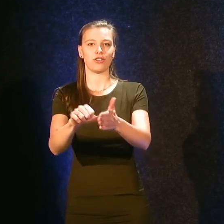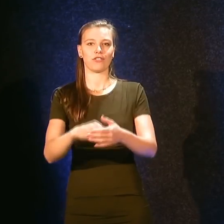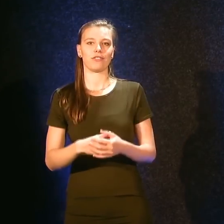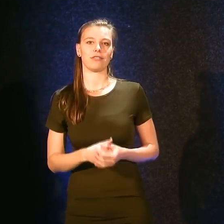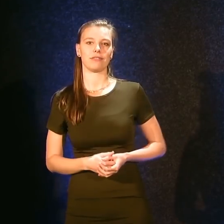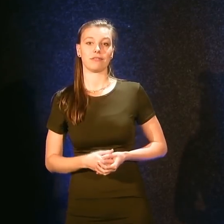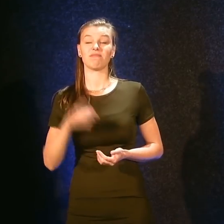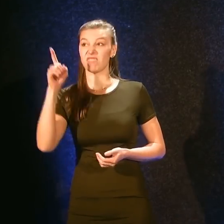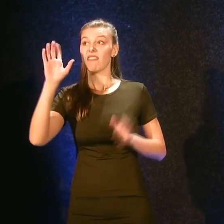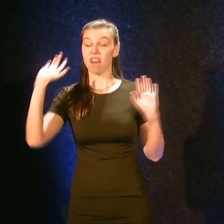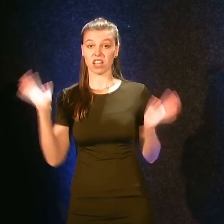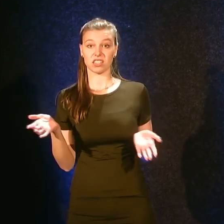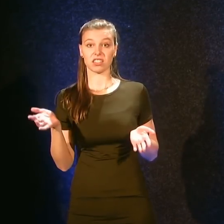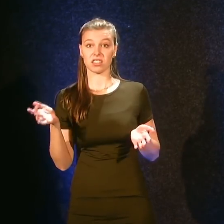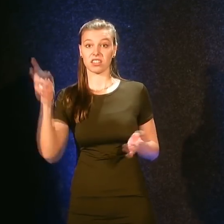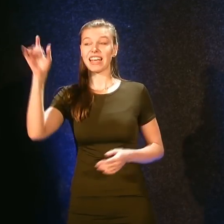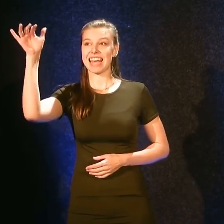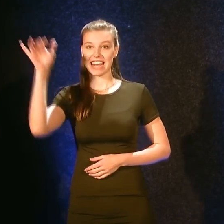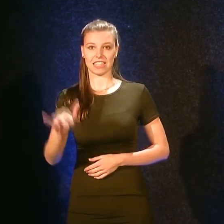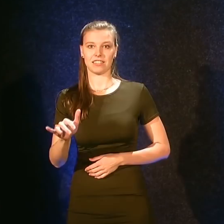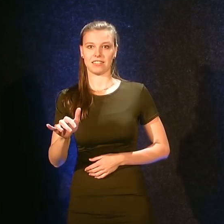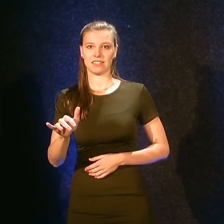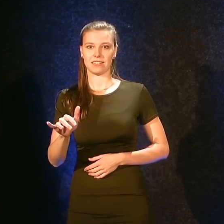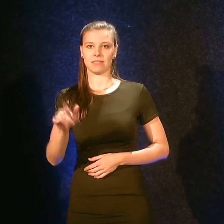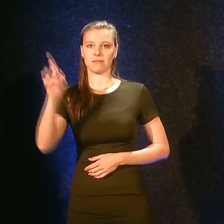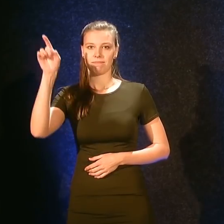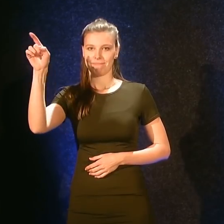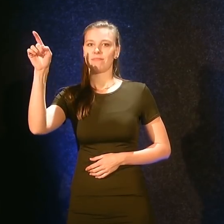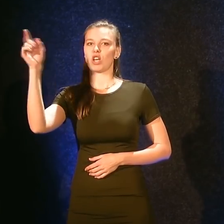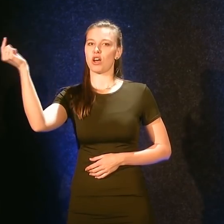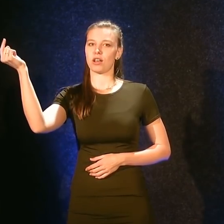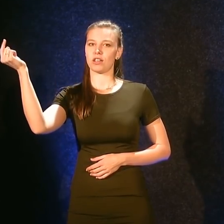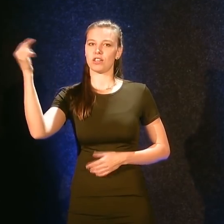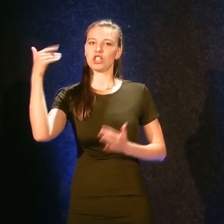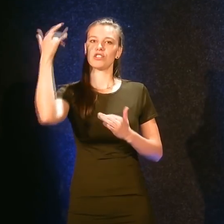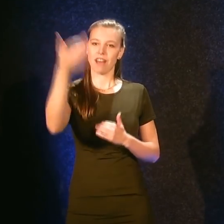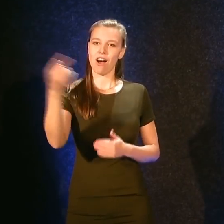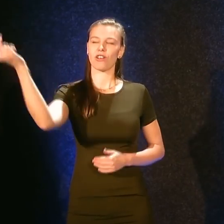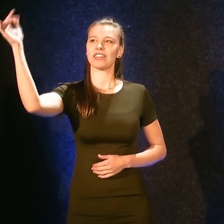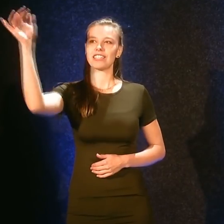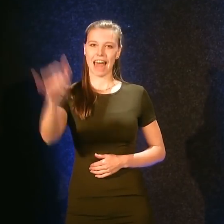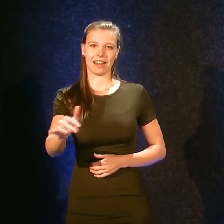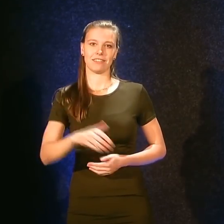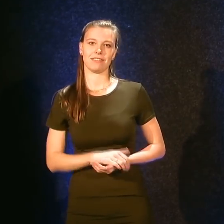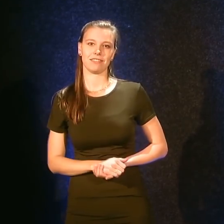Want Hij was en Hij is en Hij zal zijn.